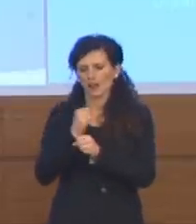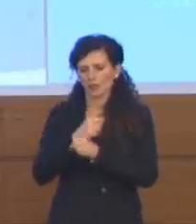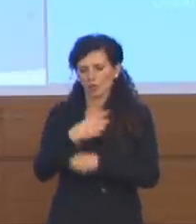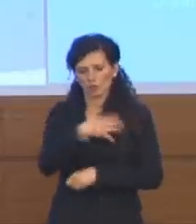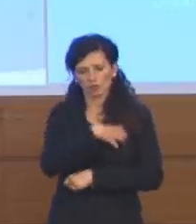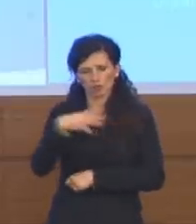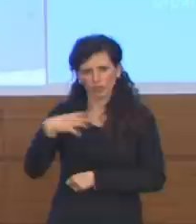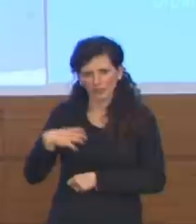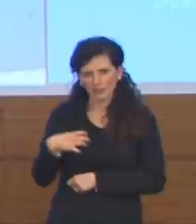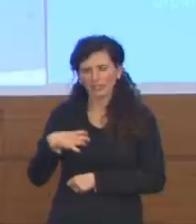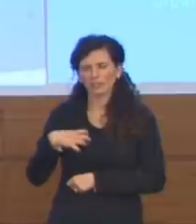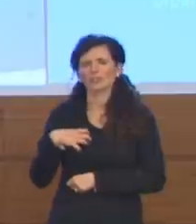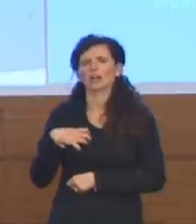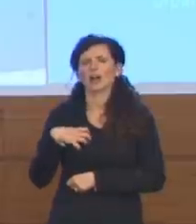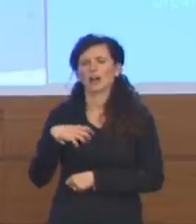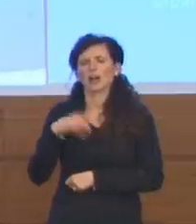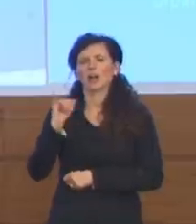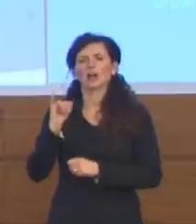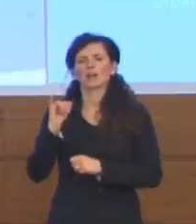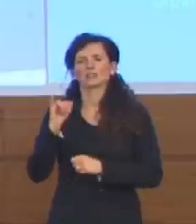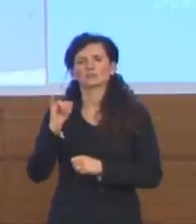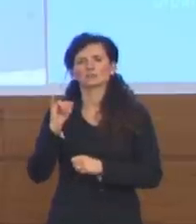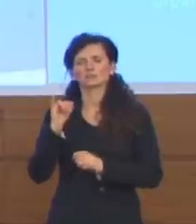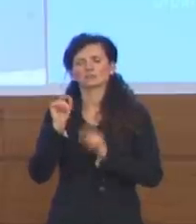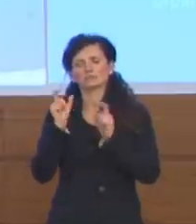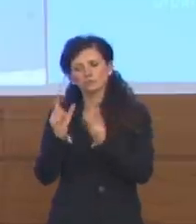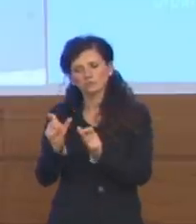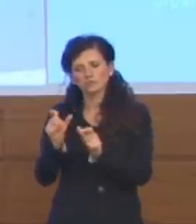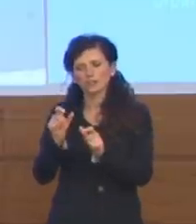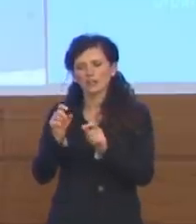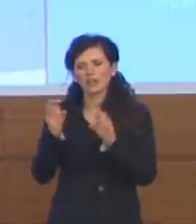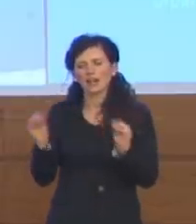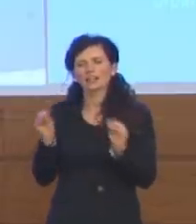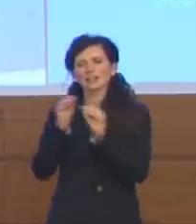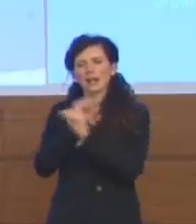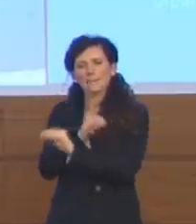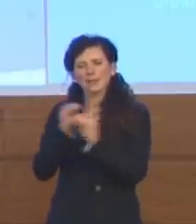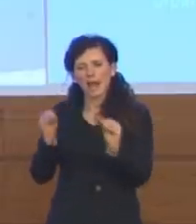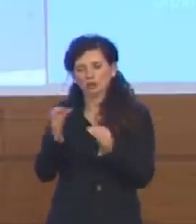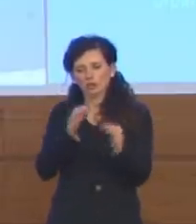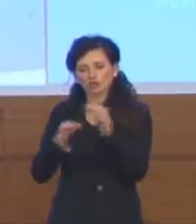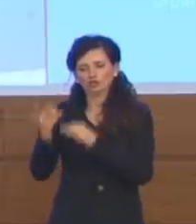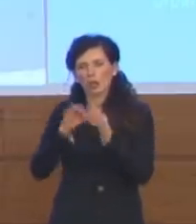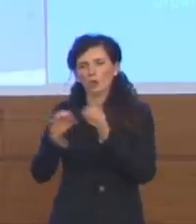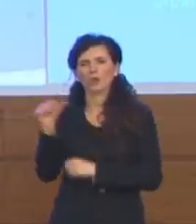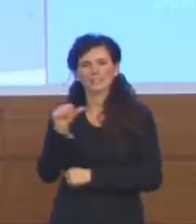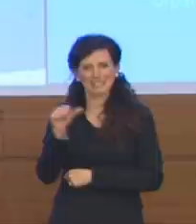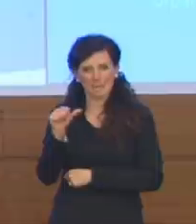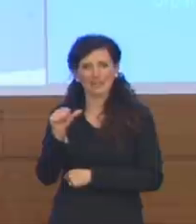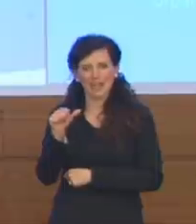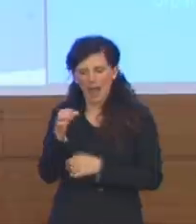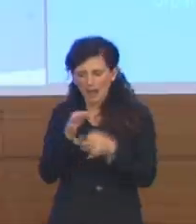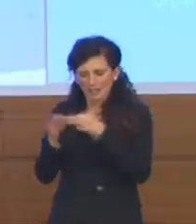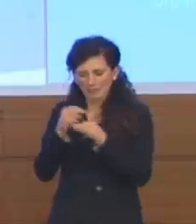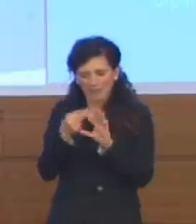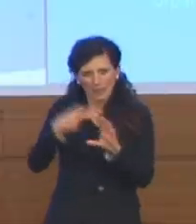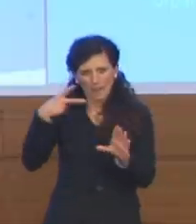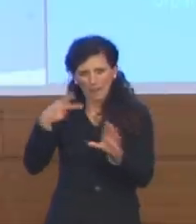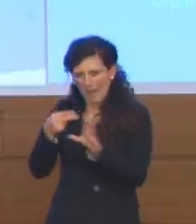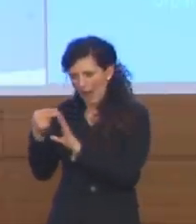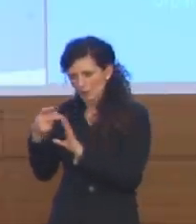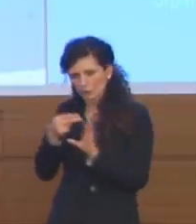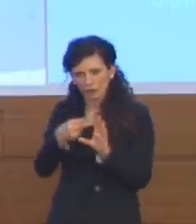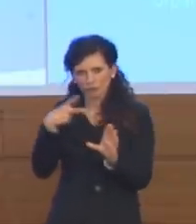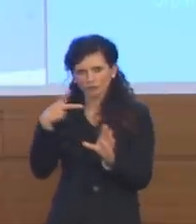onco ematologico e più specificatamente sui trapianti di cellule staminali i colleghi nordamericani e